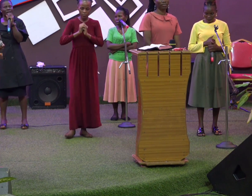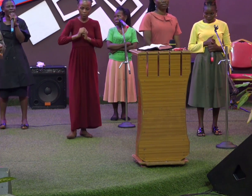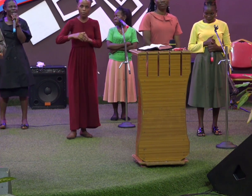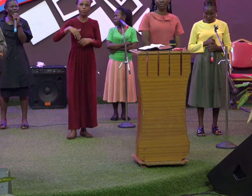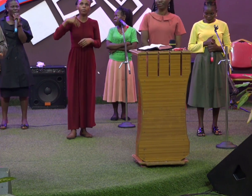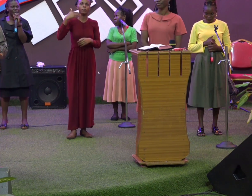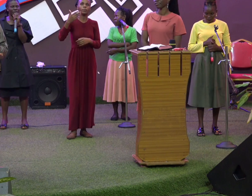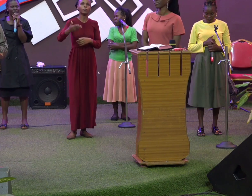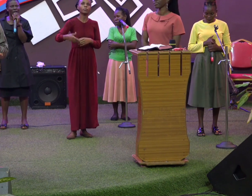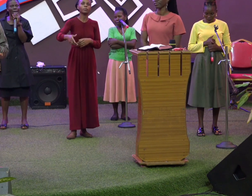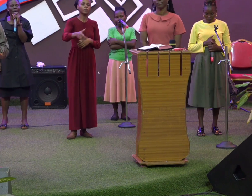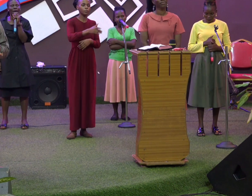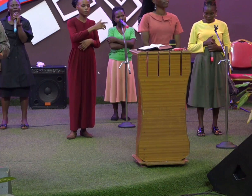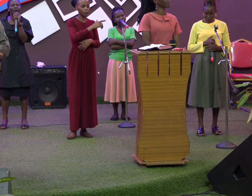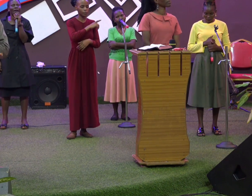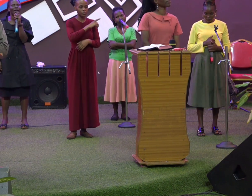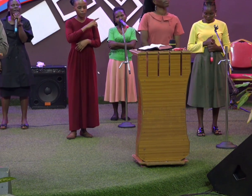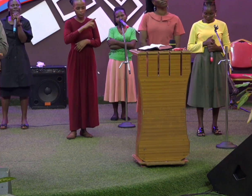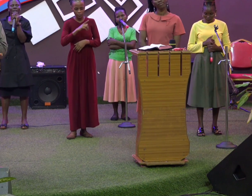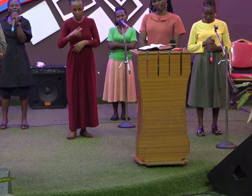kusinza nga mukama.